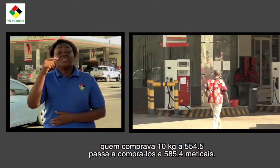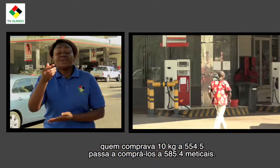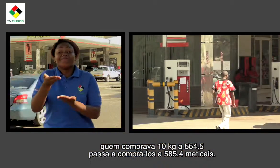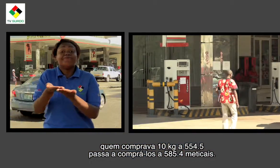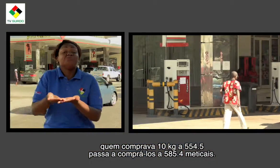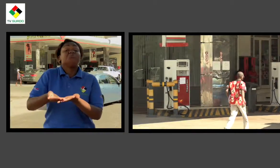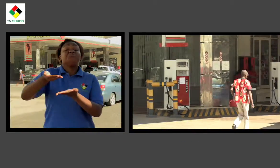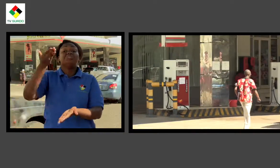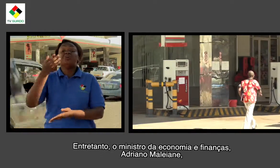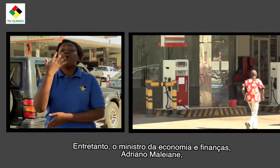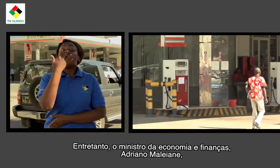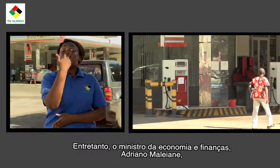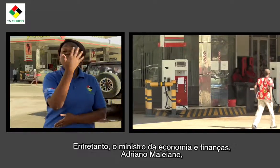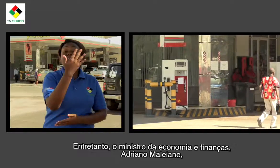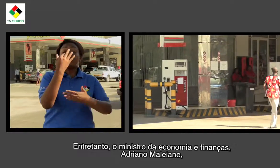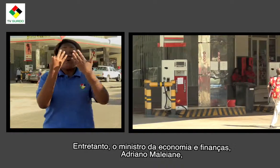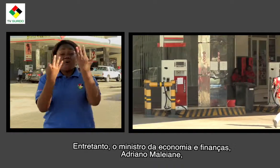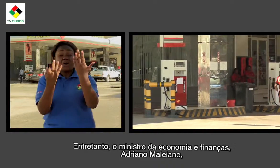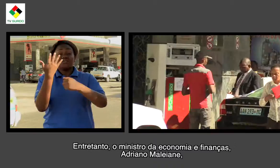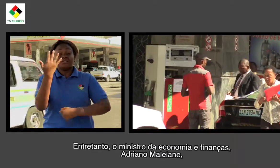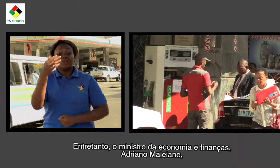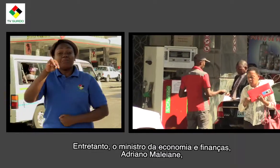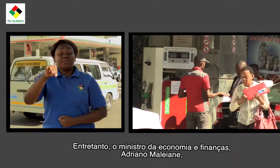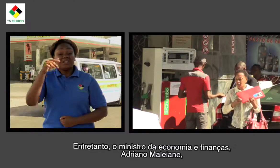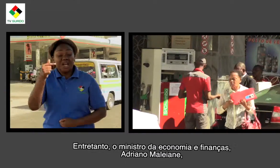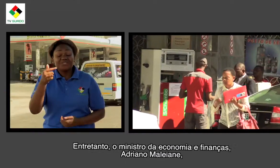-los a 585,4 meticais.